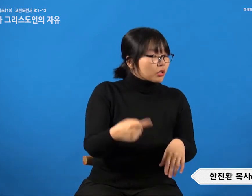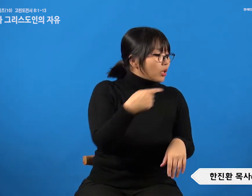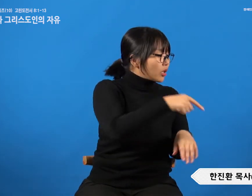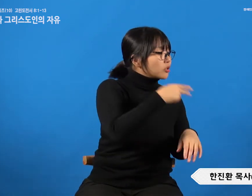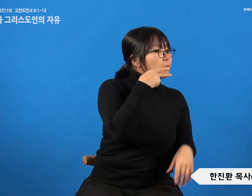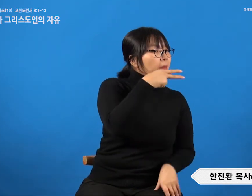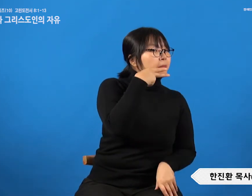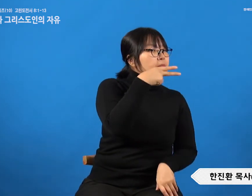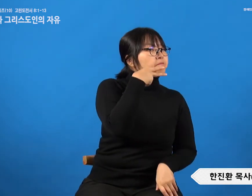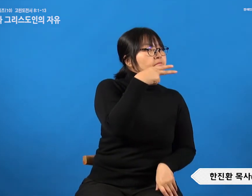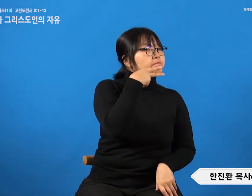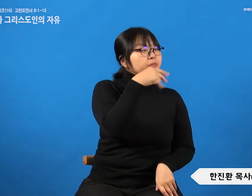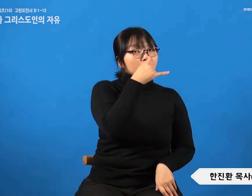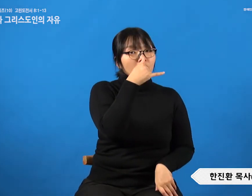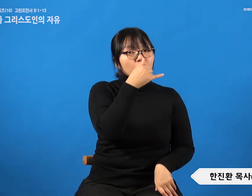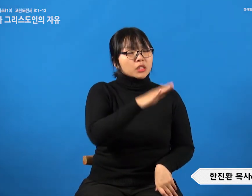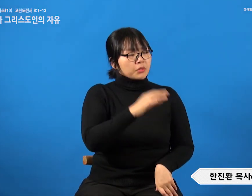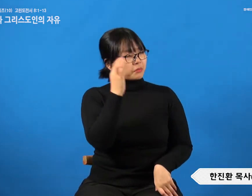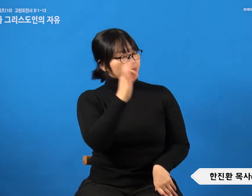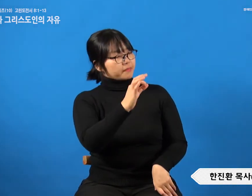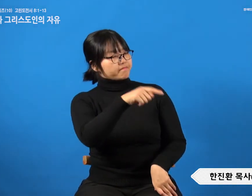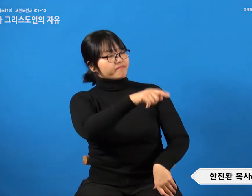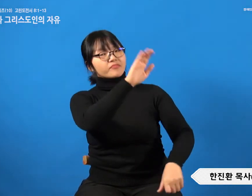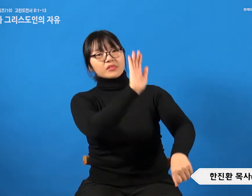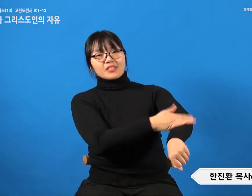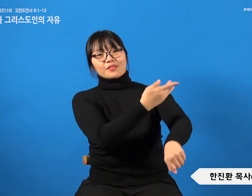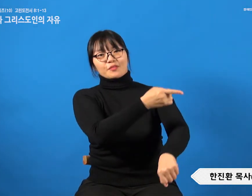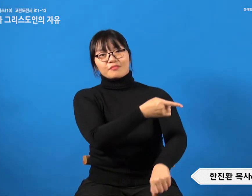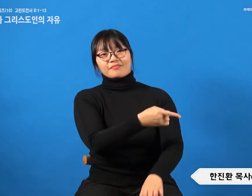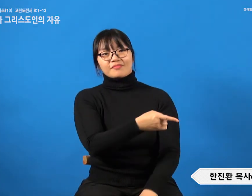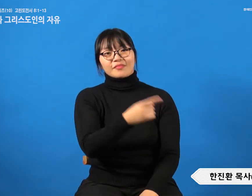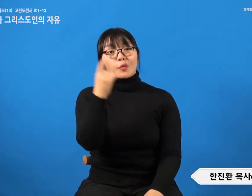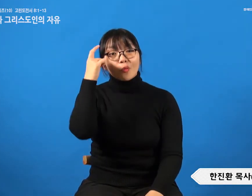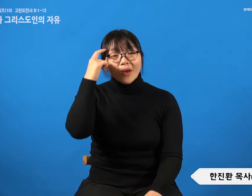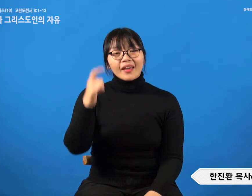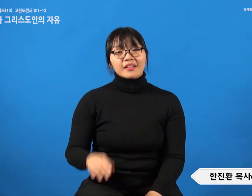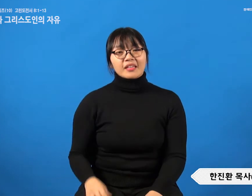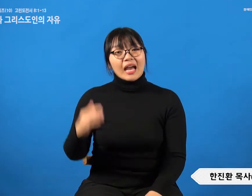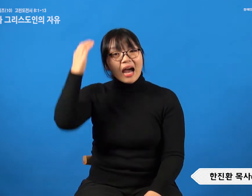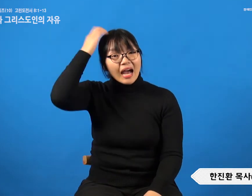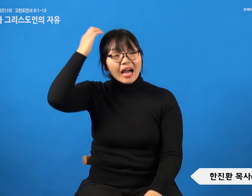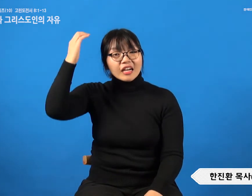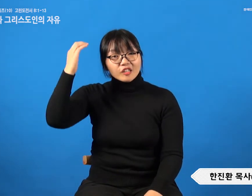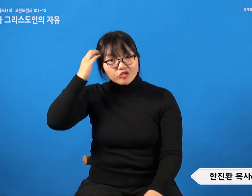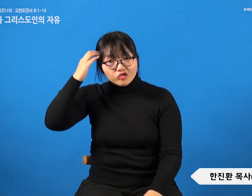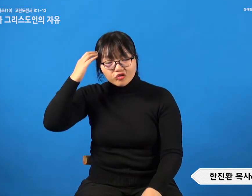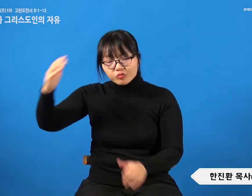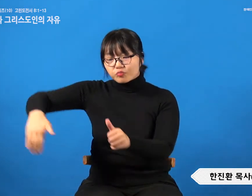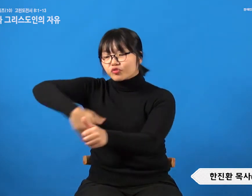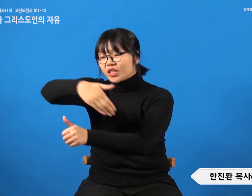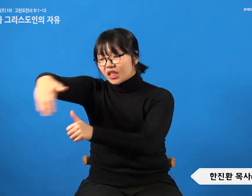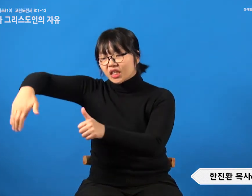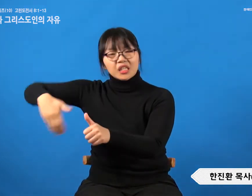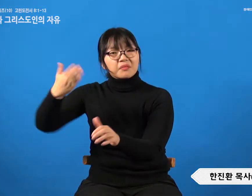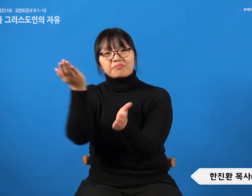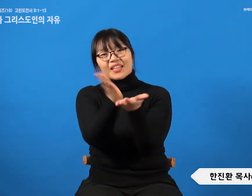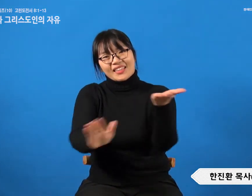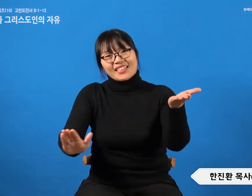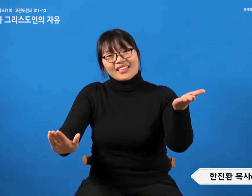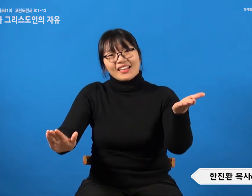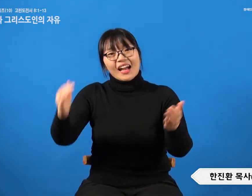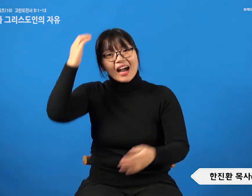그것은 너무나도 잘못하는 것입니다. 술, 담배 안 하는 것을 신자들의